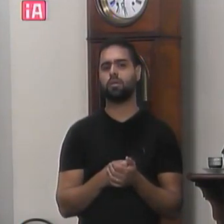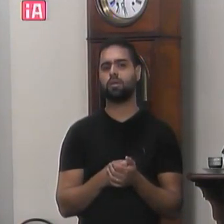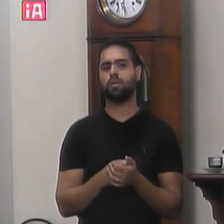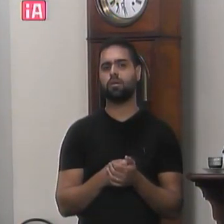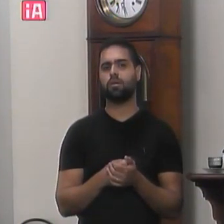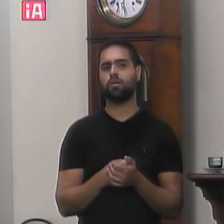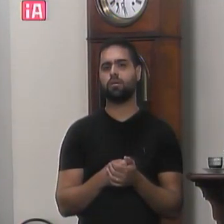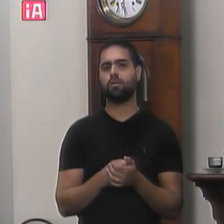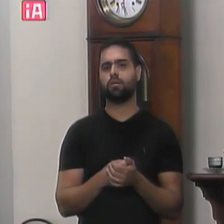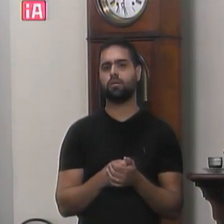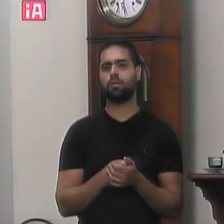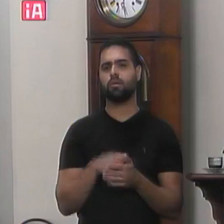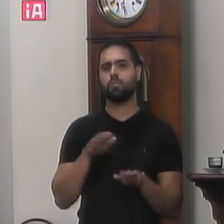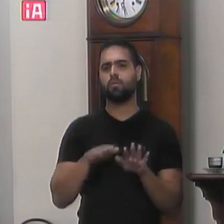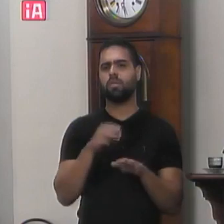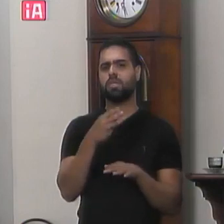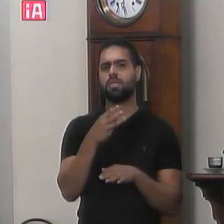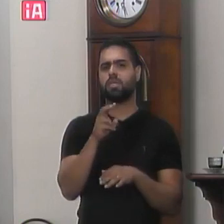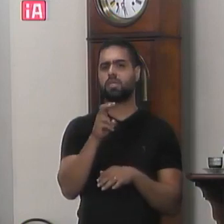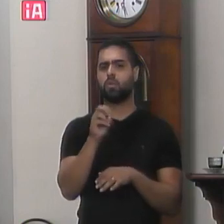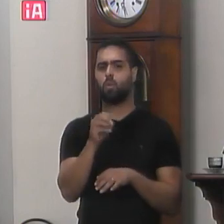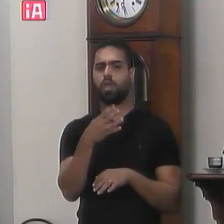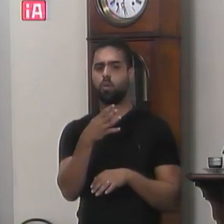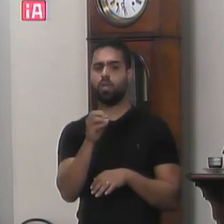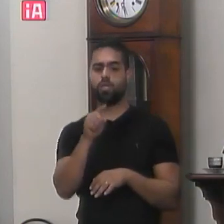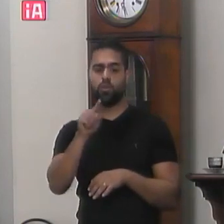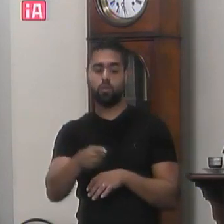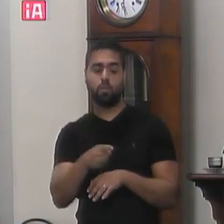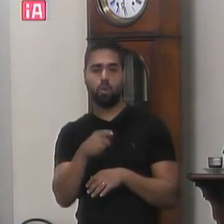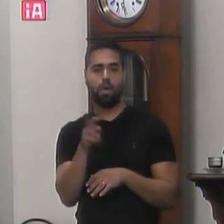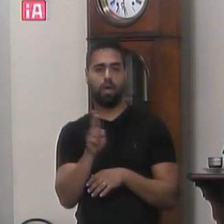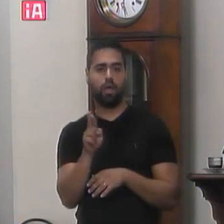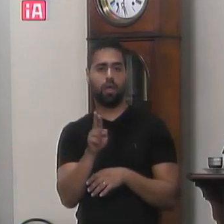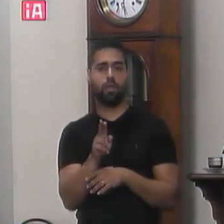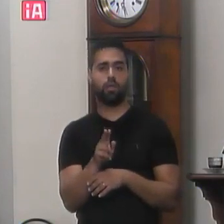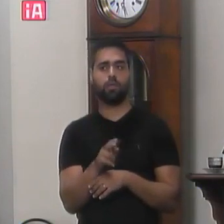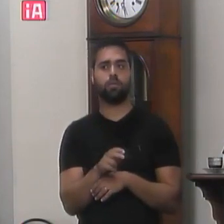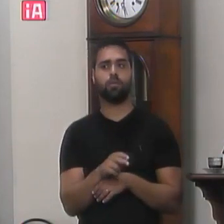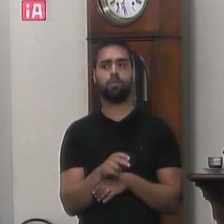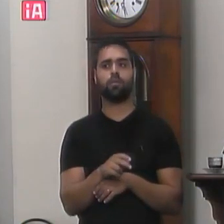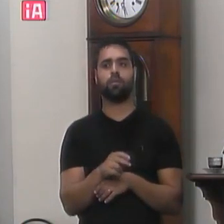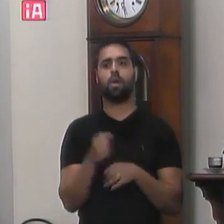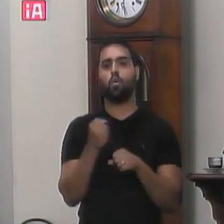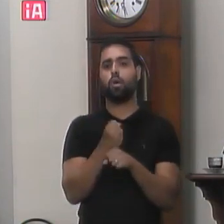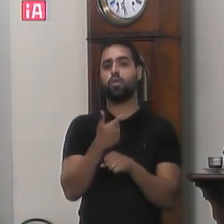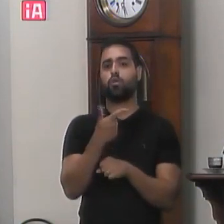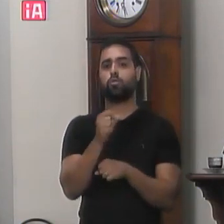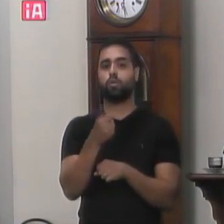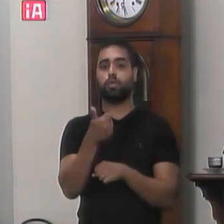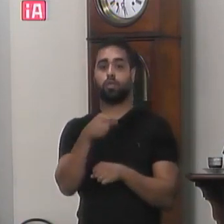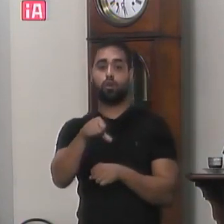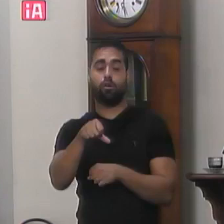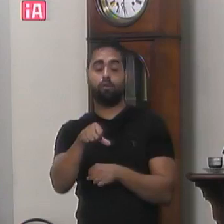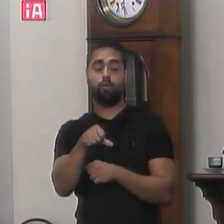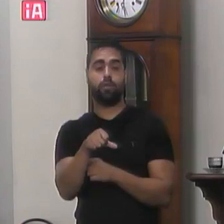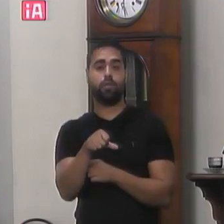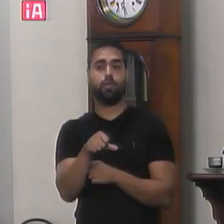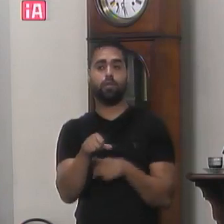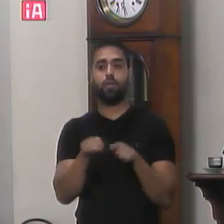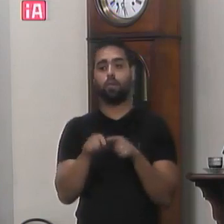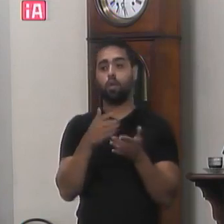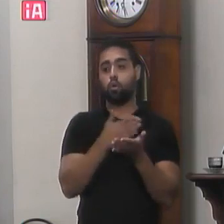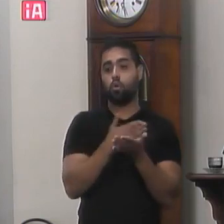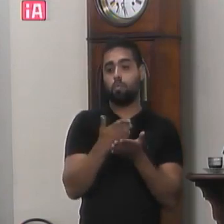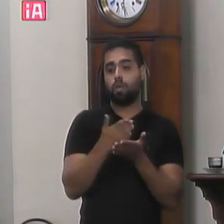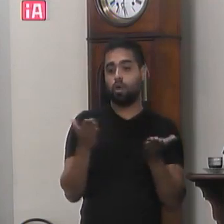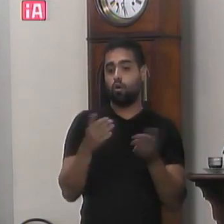É. Foi a última aporte que a gente fez, foi no mês passado. A gente, no referente aos de 2019, e começam também